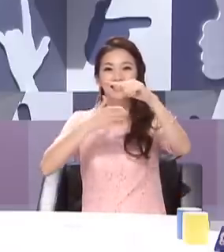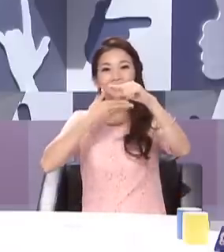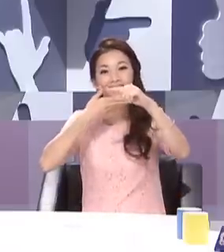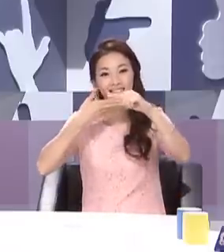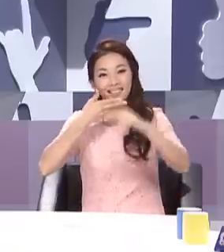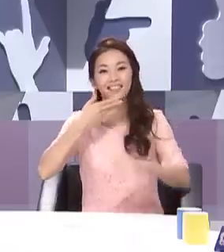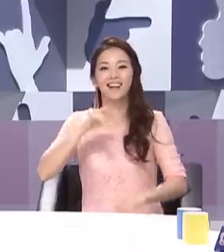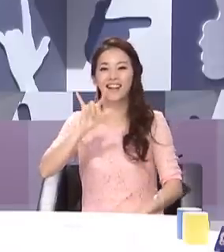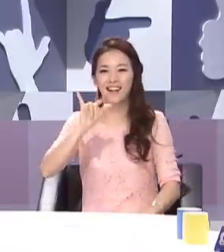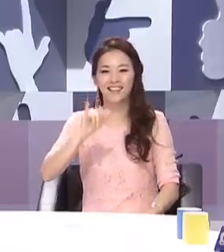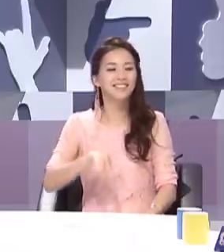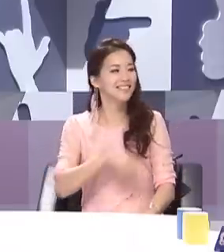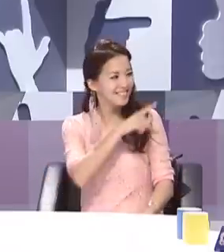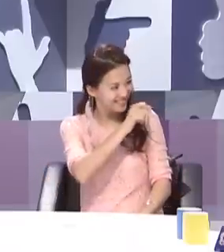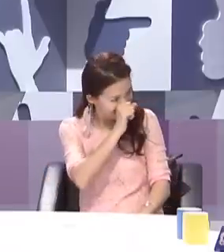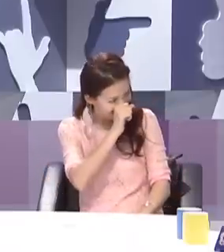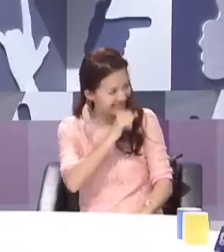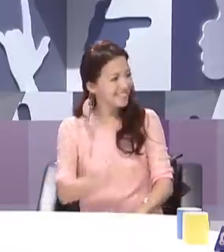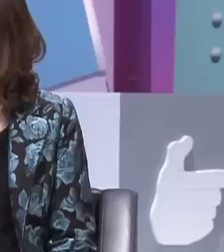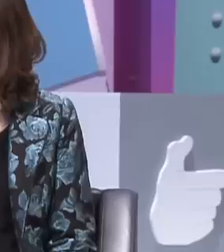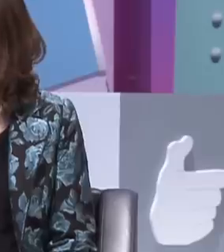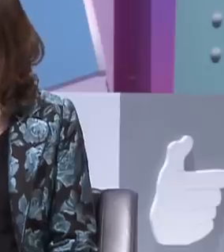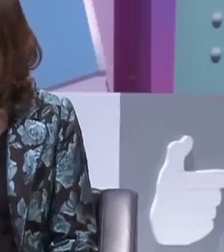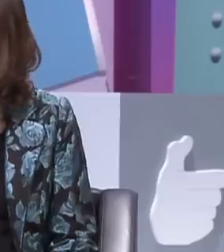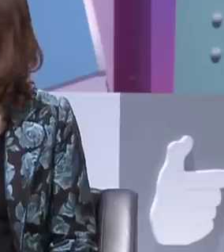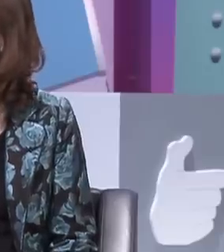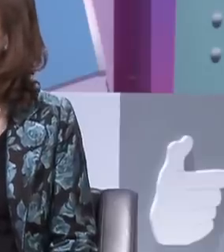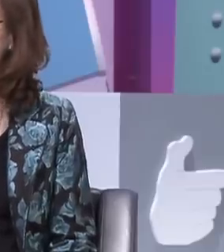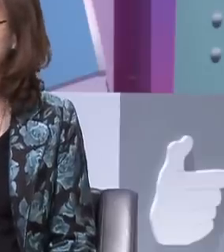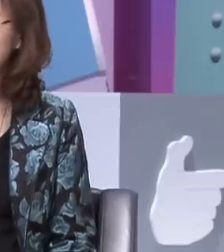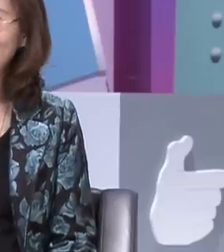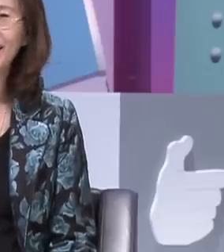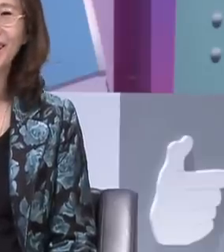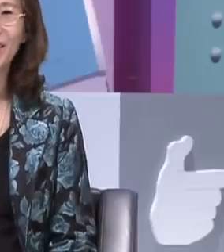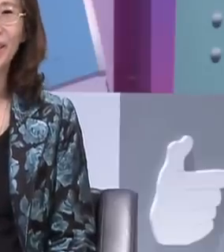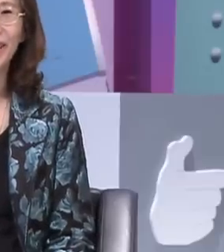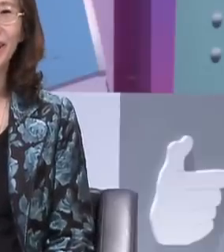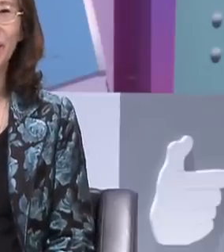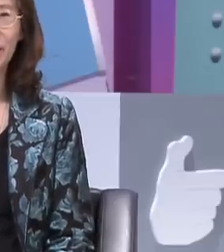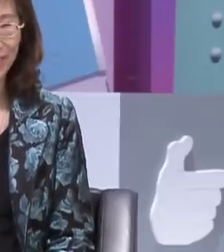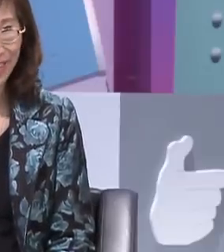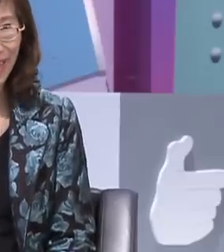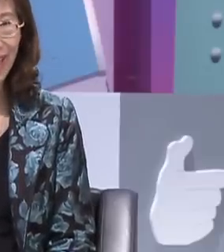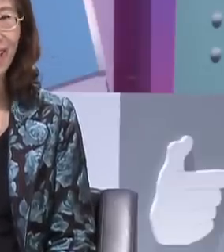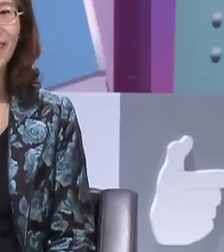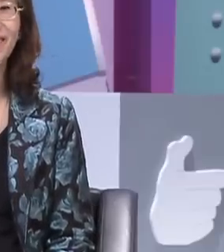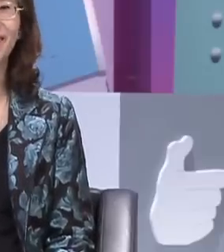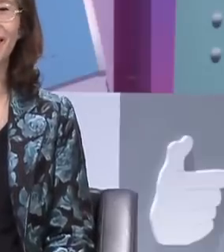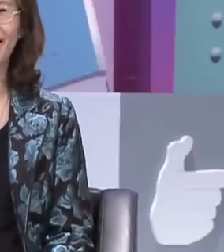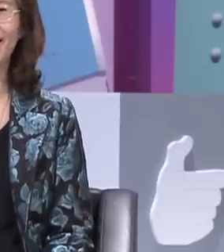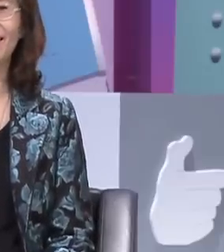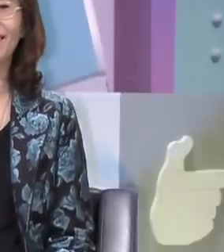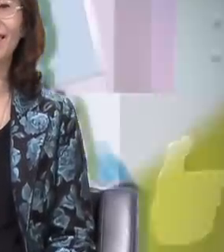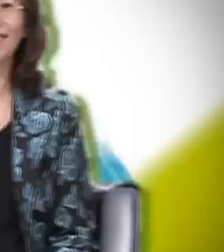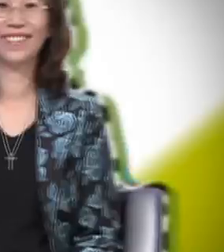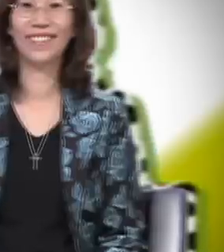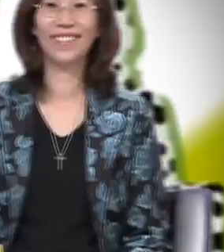立老师。老师你好。 主持人，各位家长，各位观众，大家好。